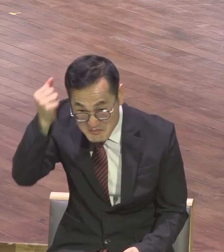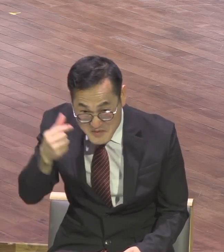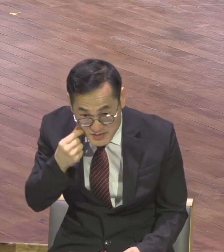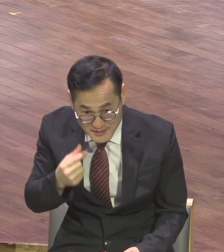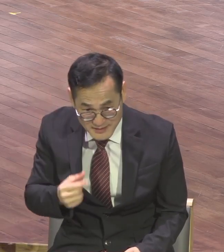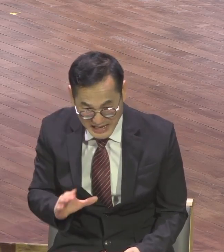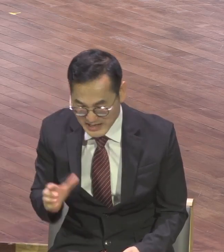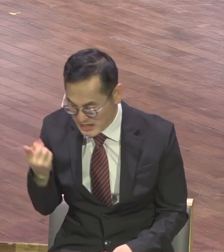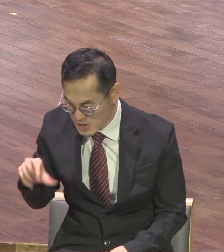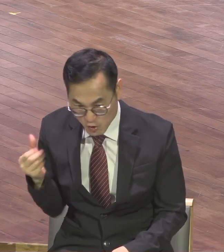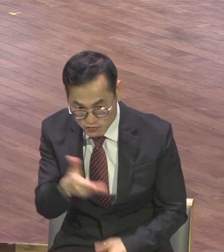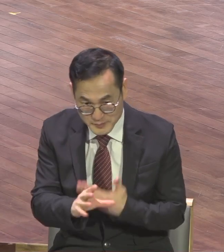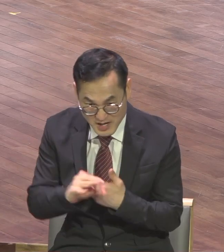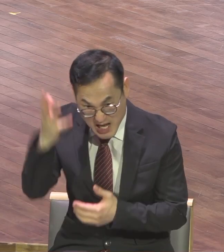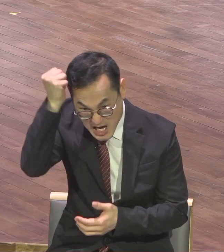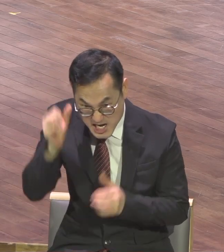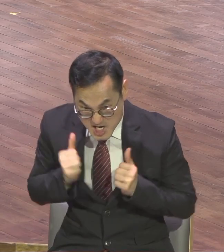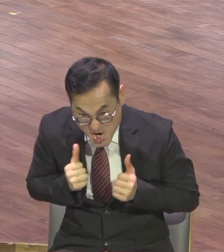관심이다, 관심.